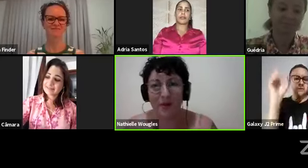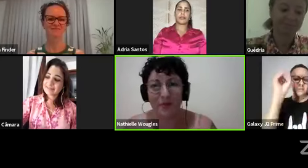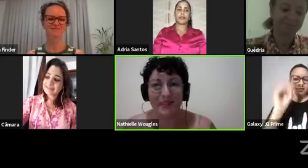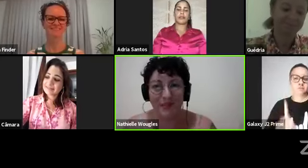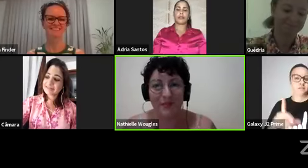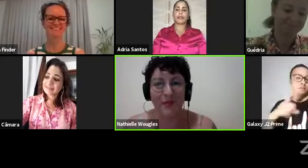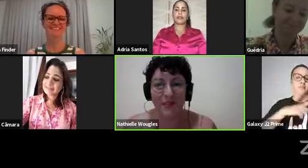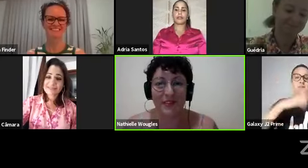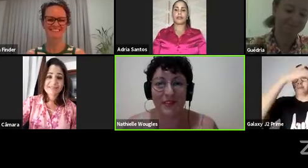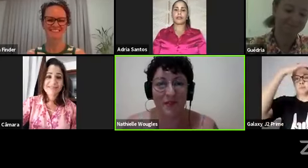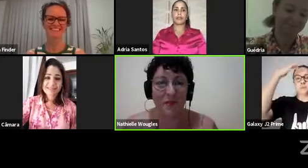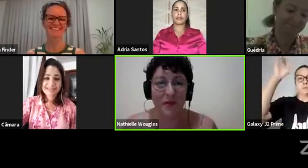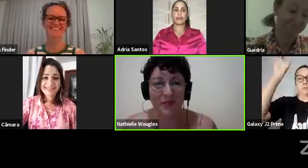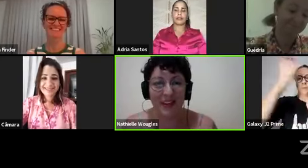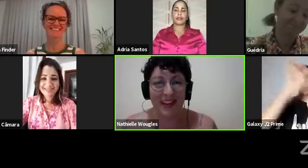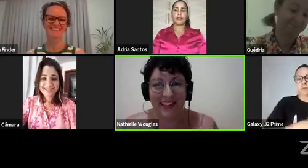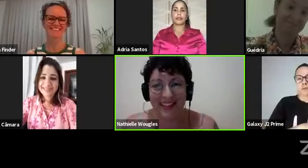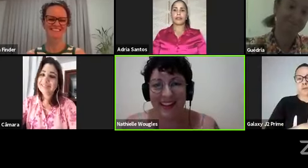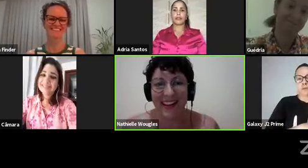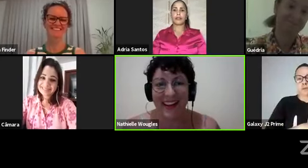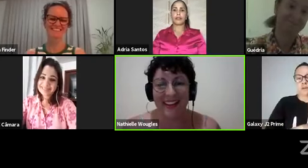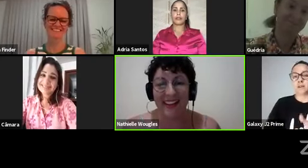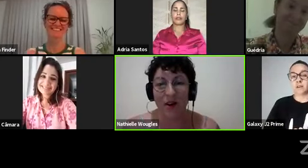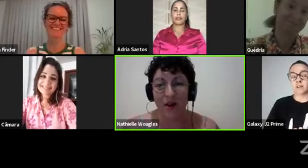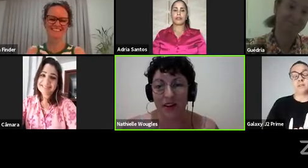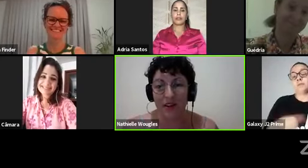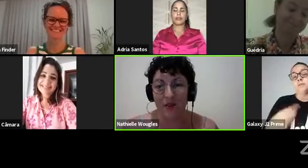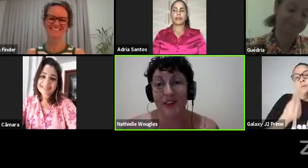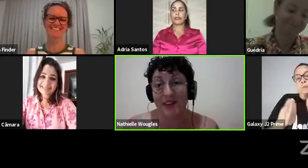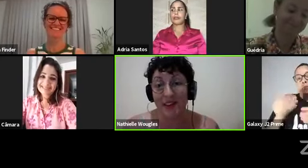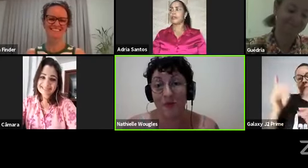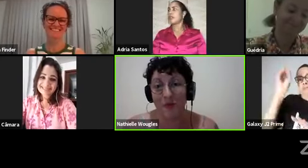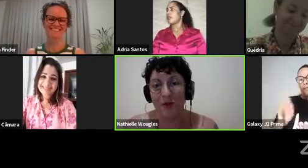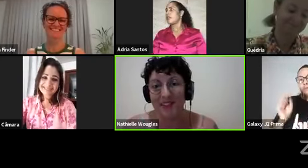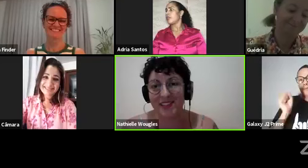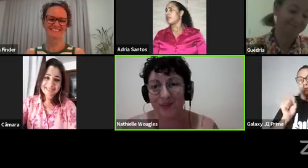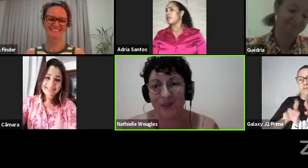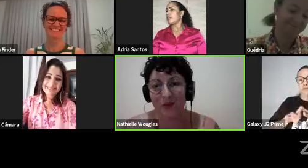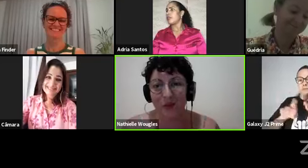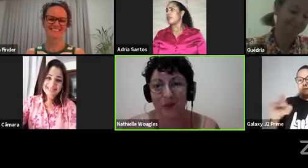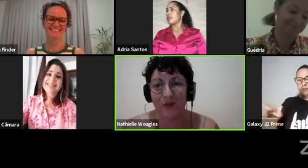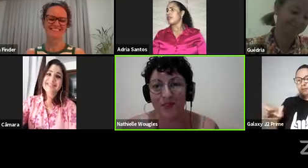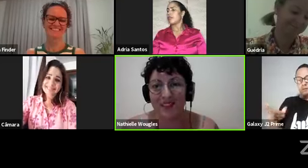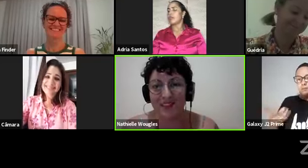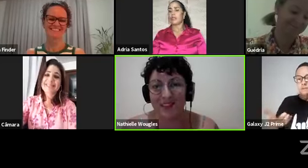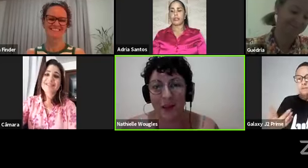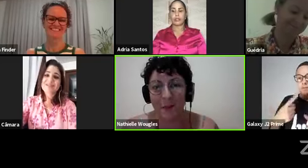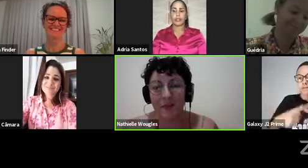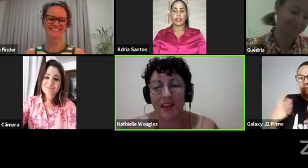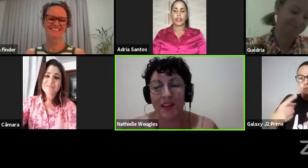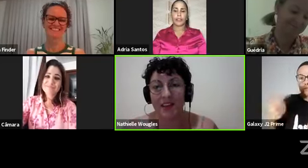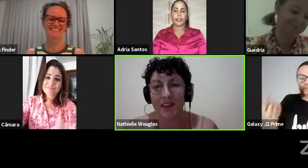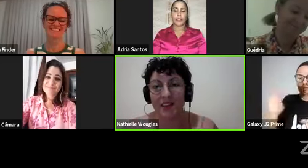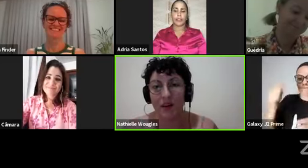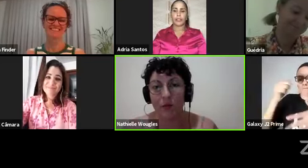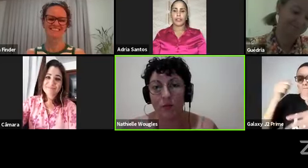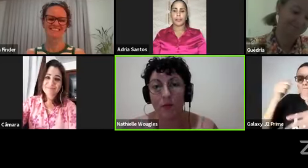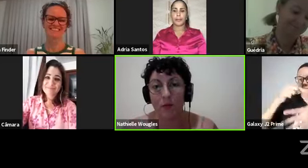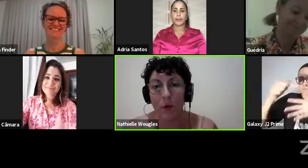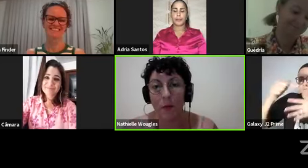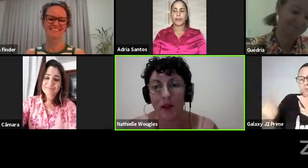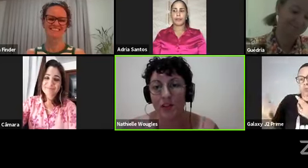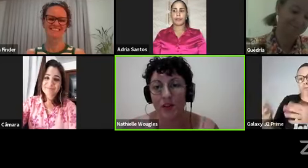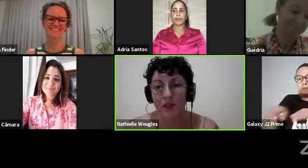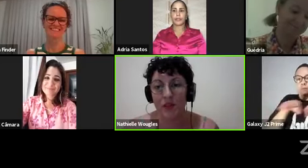pior, né? Como se isso fosse fazer alguma diferença na hora de eu fazer alguma coisa, executar alguma função, né? Então,